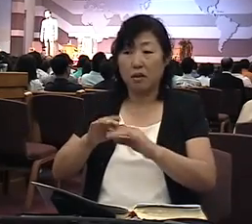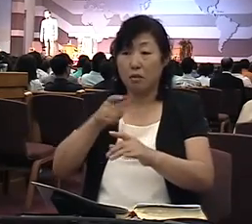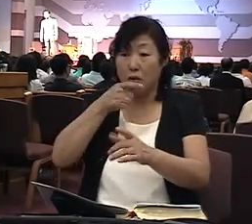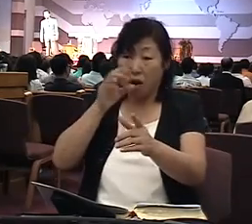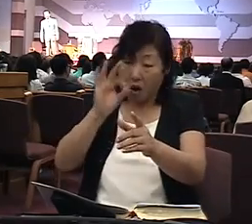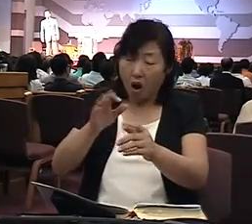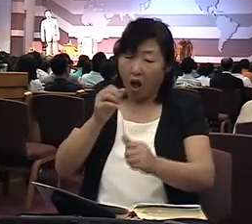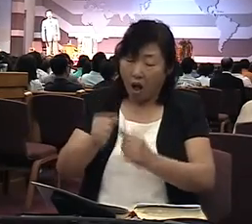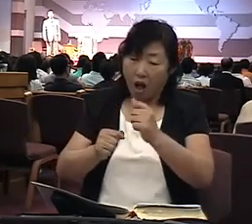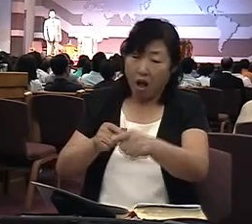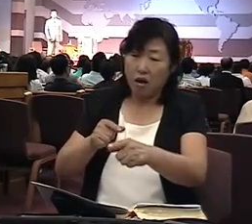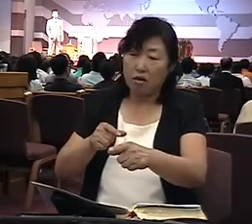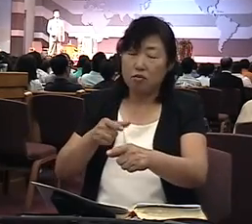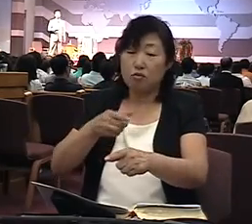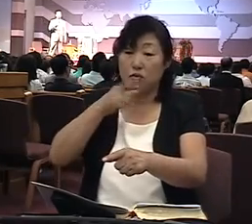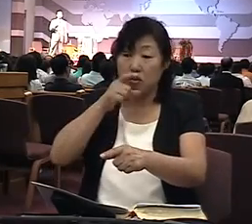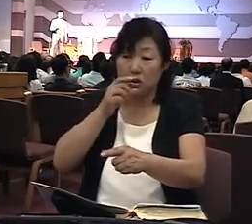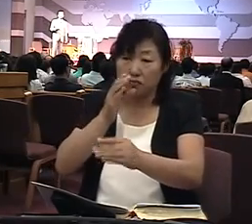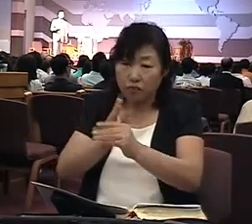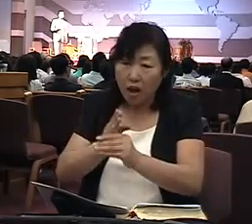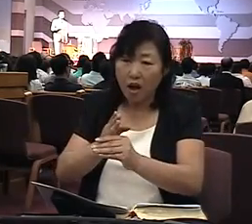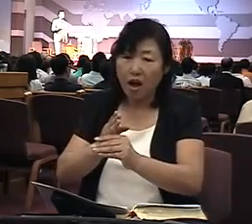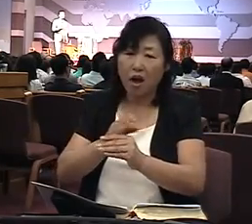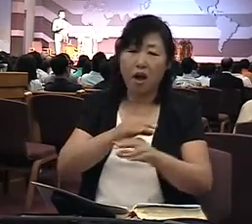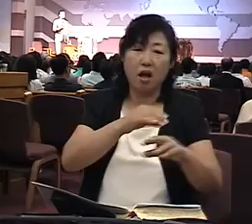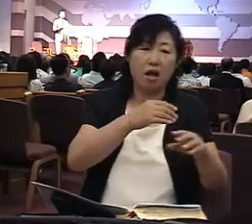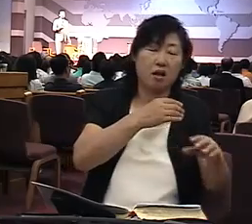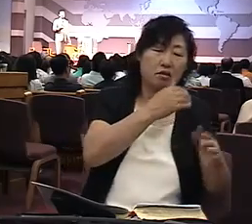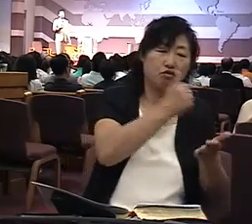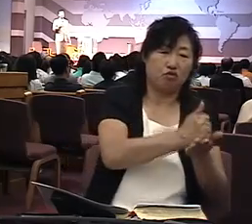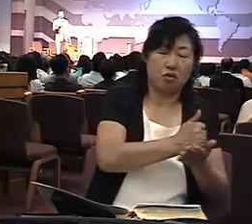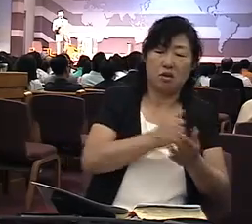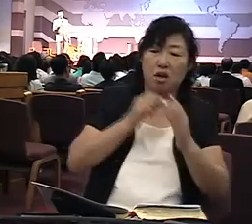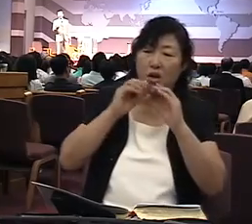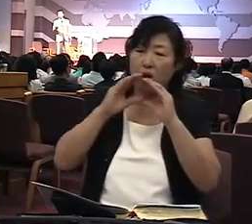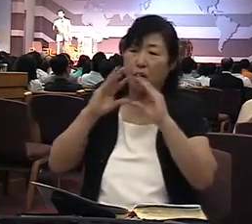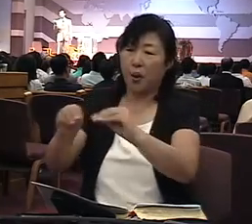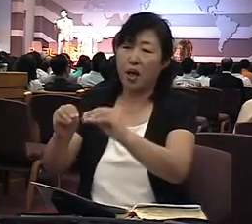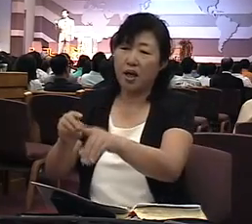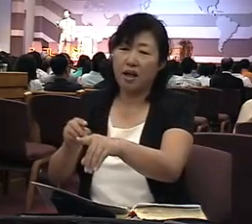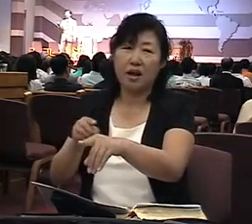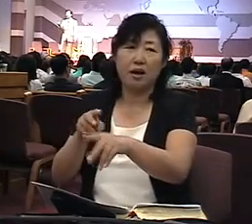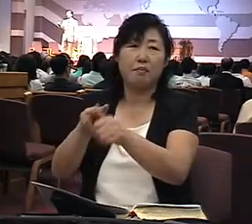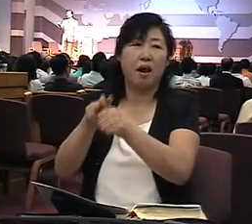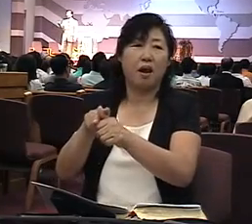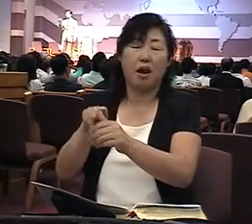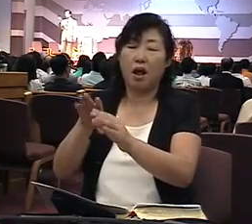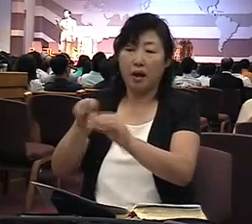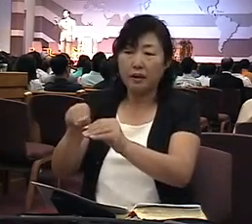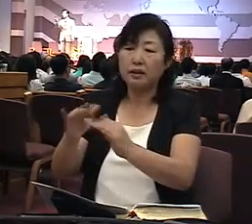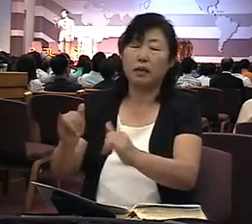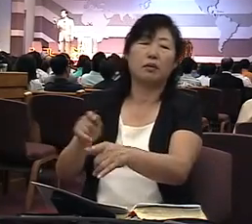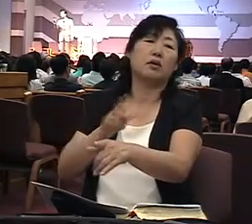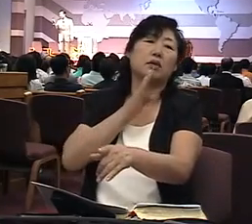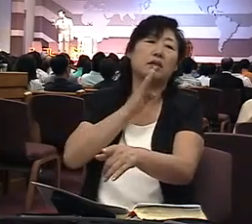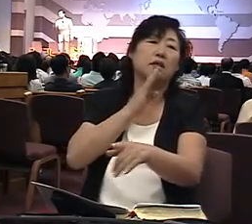이 세상의 왕을 섬기는 영광을 위해서 말이 선발되기 위해 그토록 훈련을 받습니다.